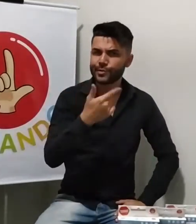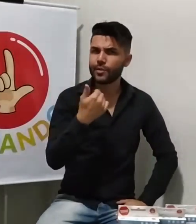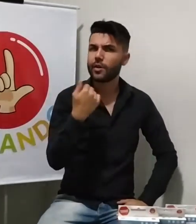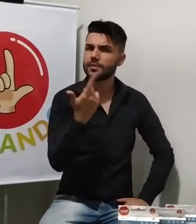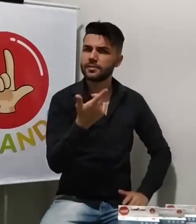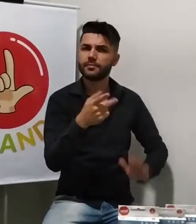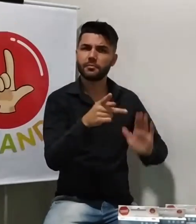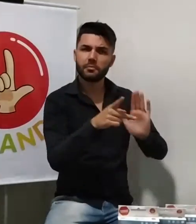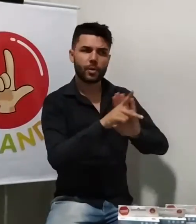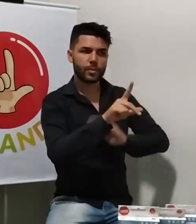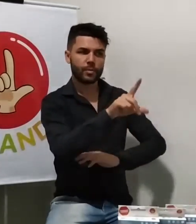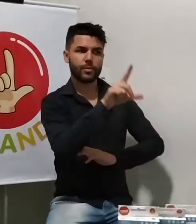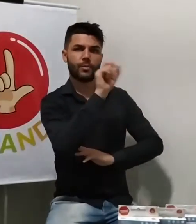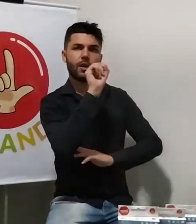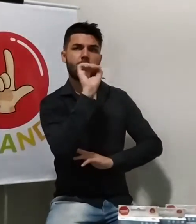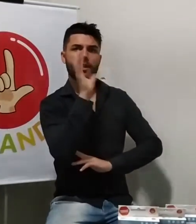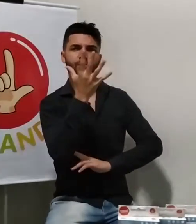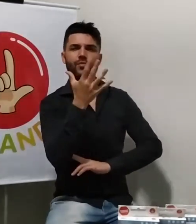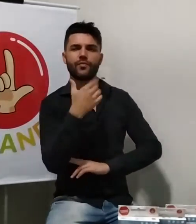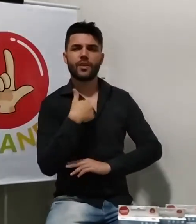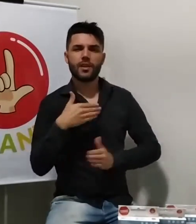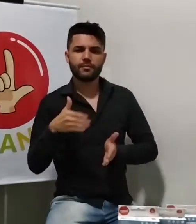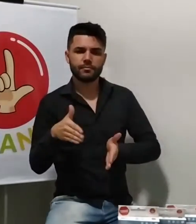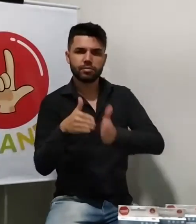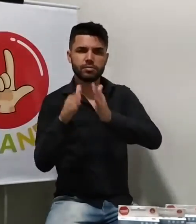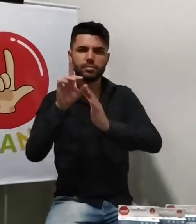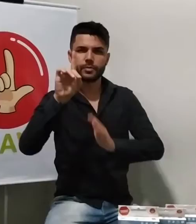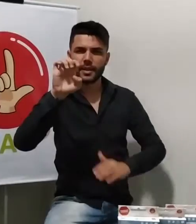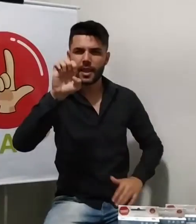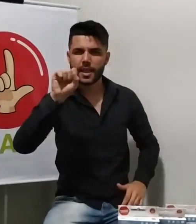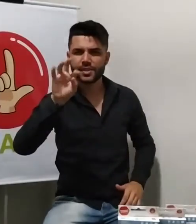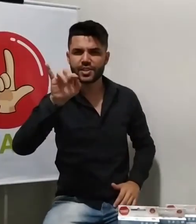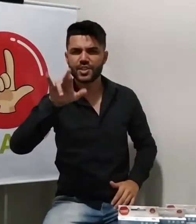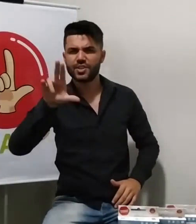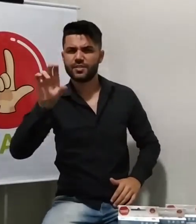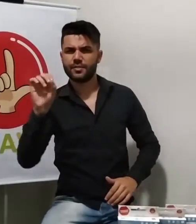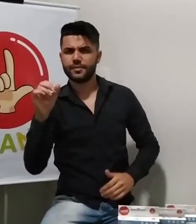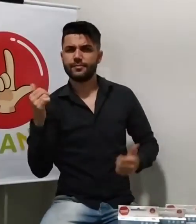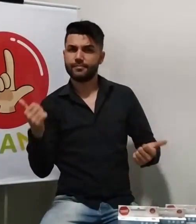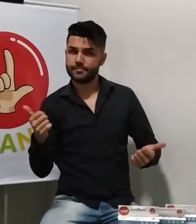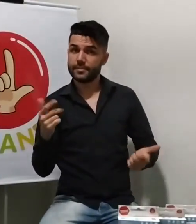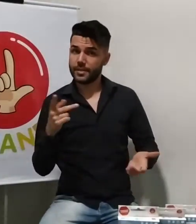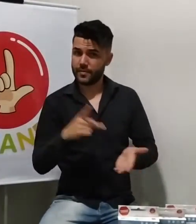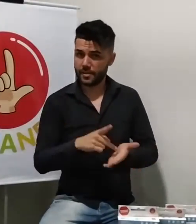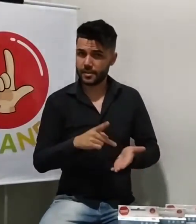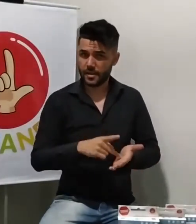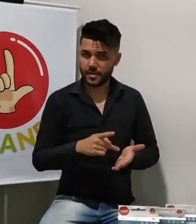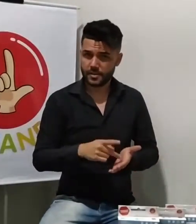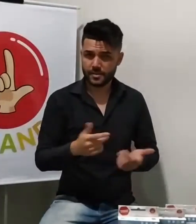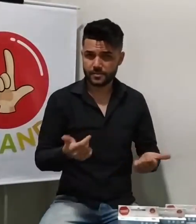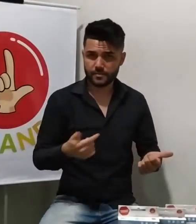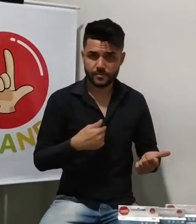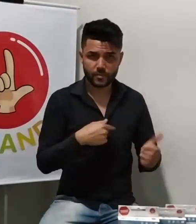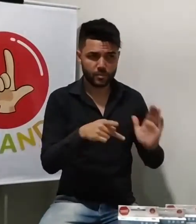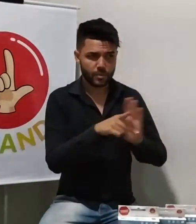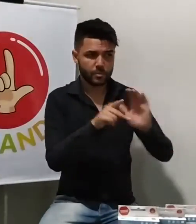futuro e o nosso destino. Afinal, somos vítima das circunstâncias, somos vítimas da sociedade, do sistema, ou somos nós